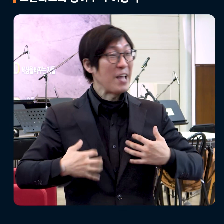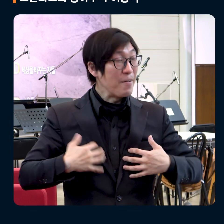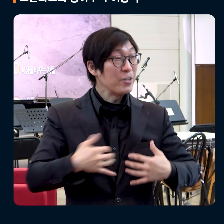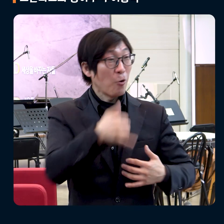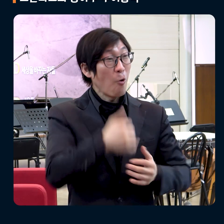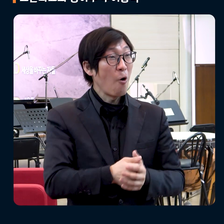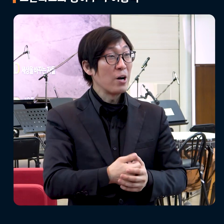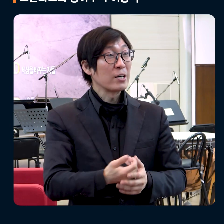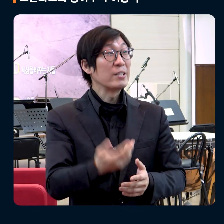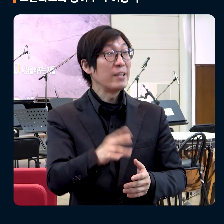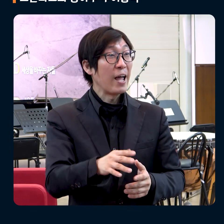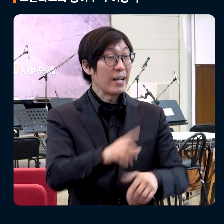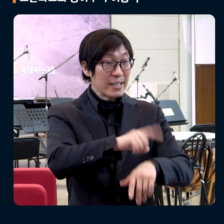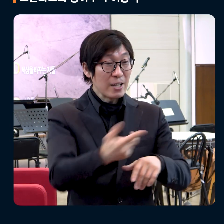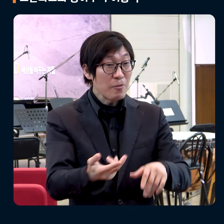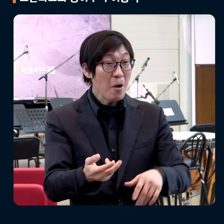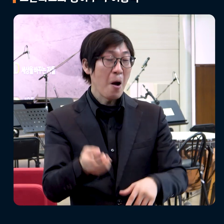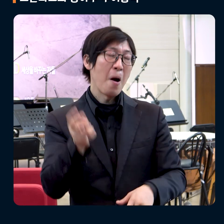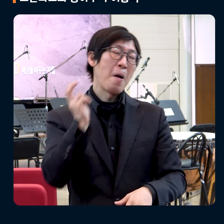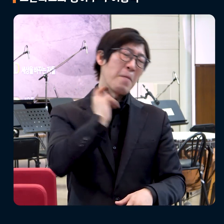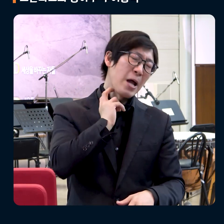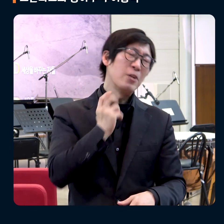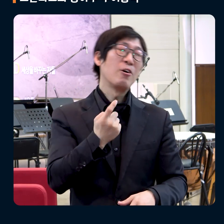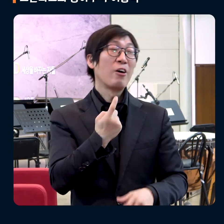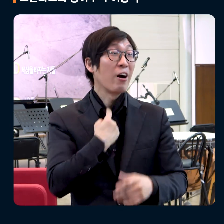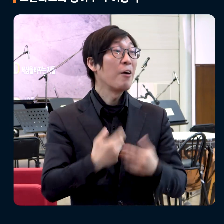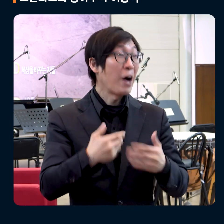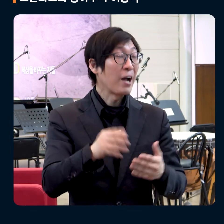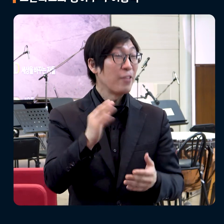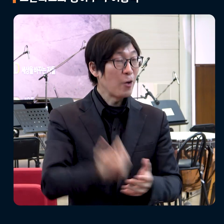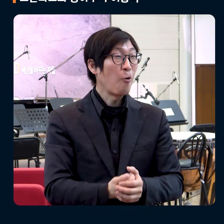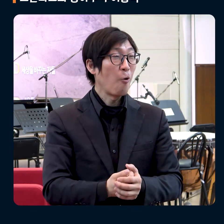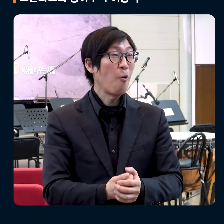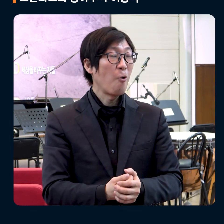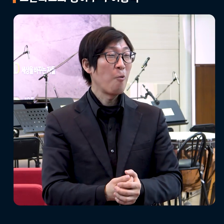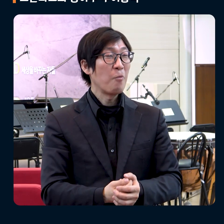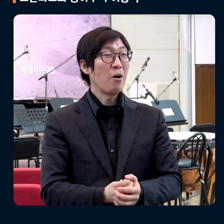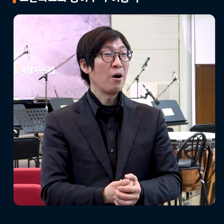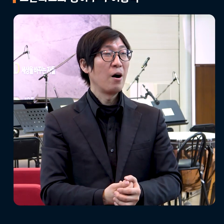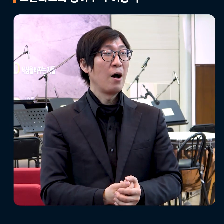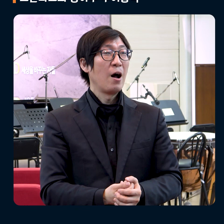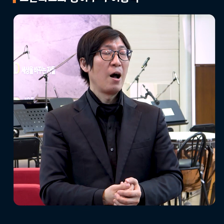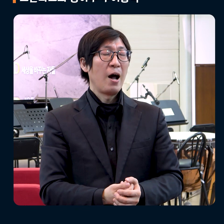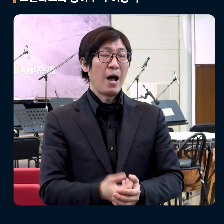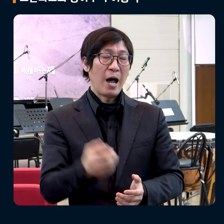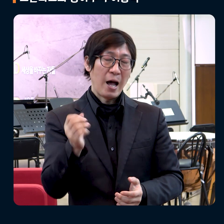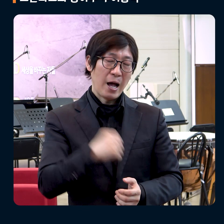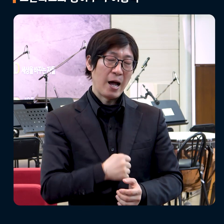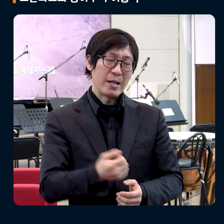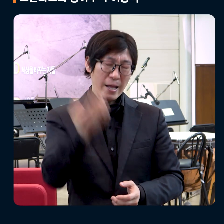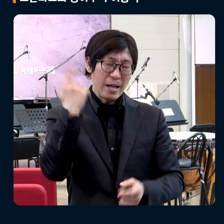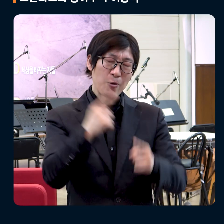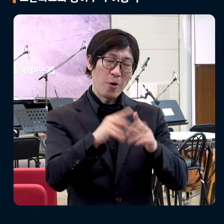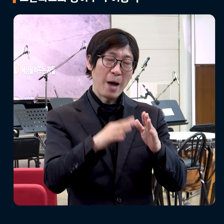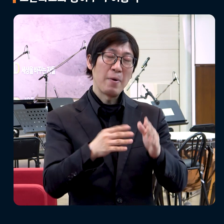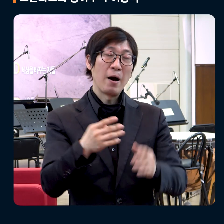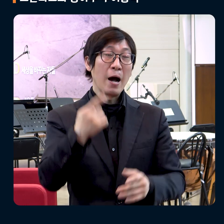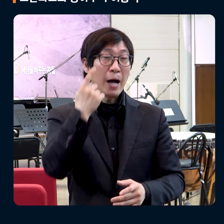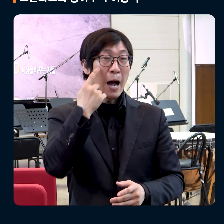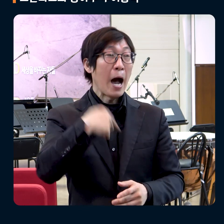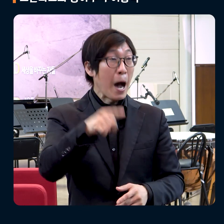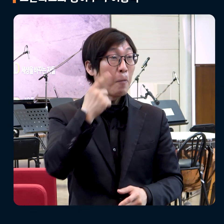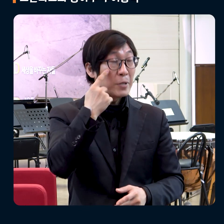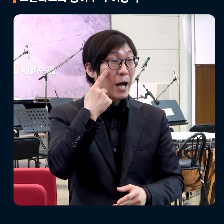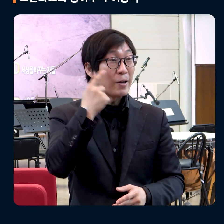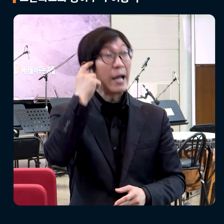망치고 영혼 다 망칩니다. 배신당하고 여러분 아픔 당해가지고 너무너무 힘든데 어느 날 내가 옛날에 다녔던 교회 좀 가보고 싶다